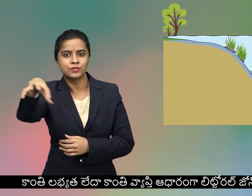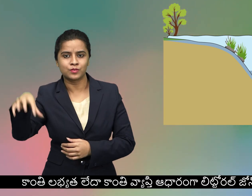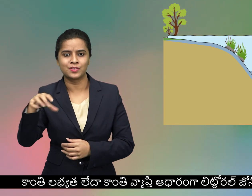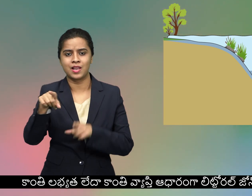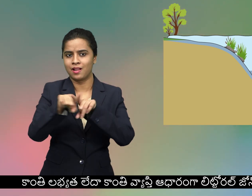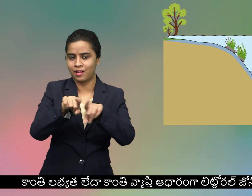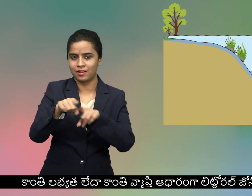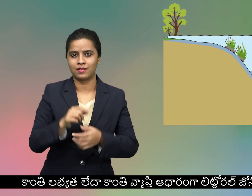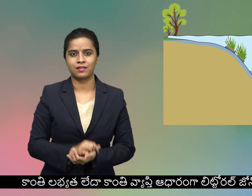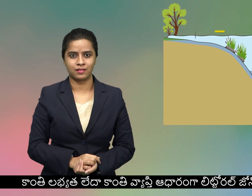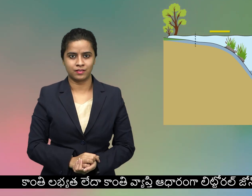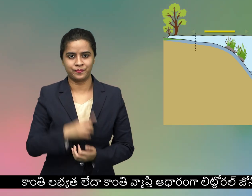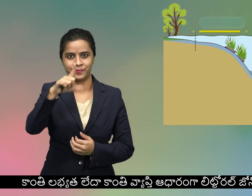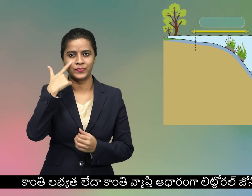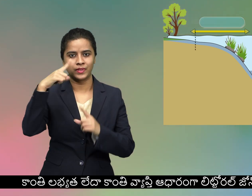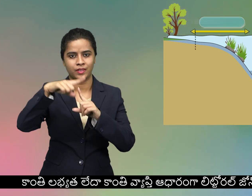లిటోరల్ జోన్,